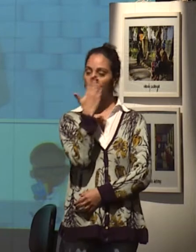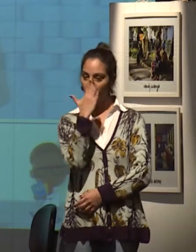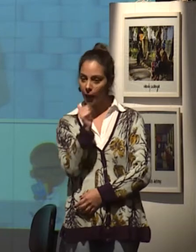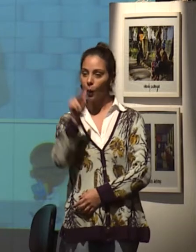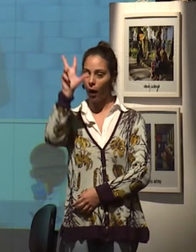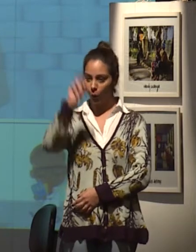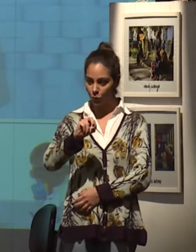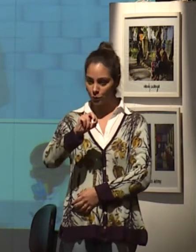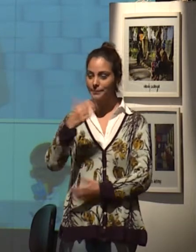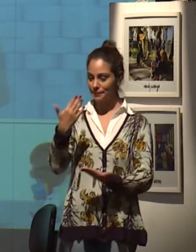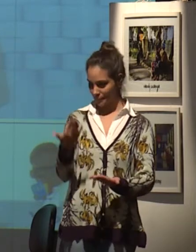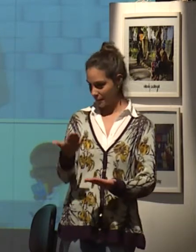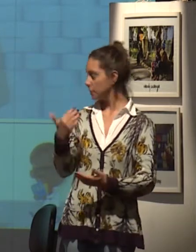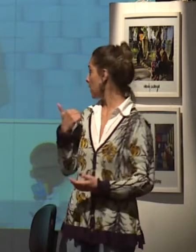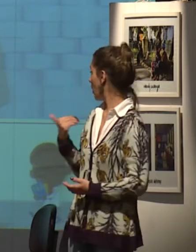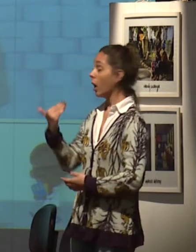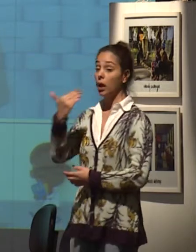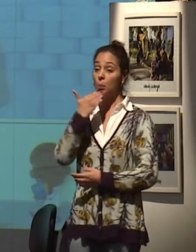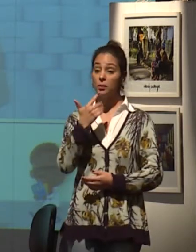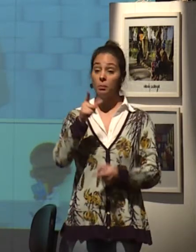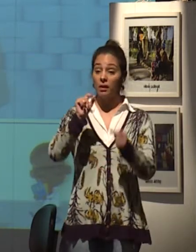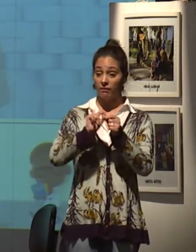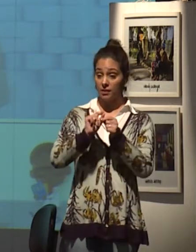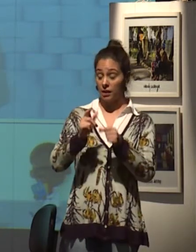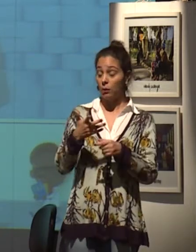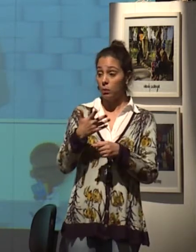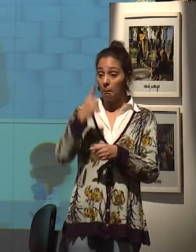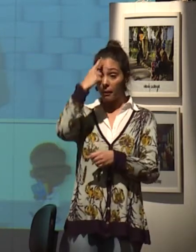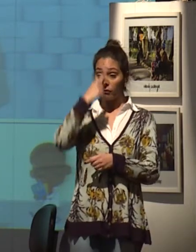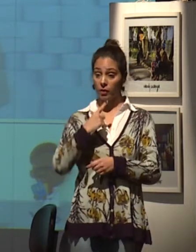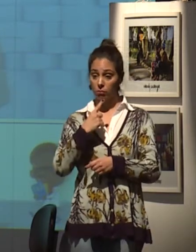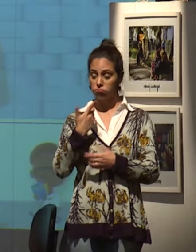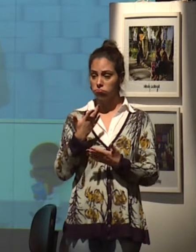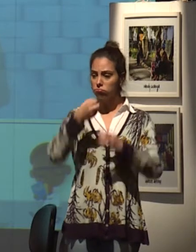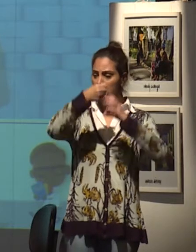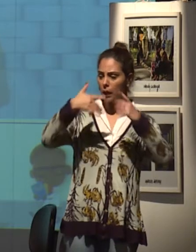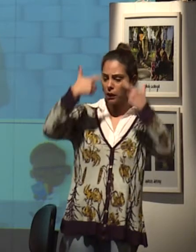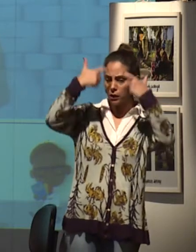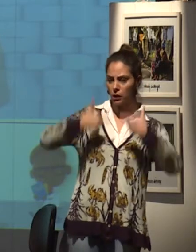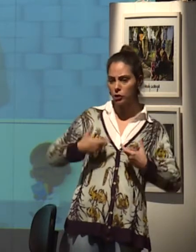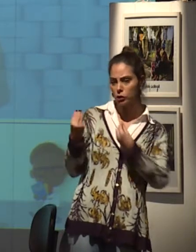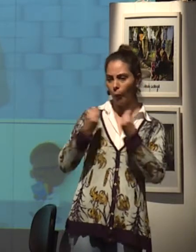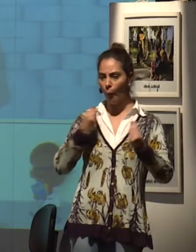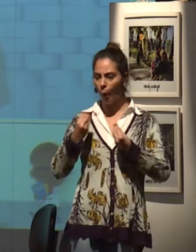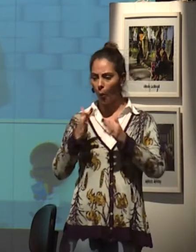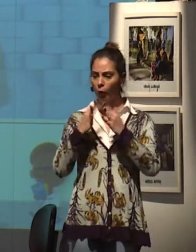Lembra que eu tinha feito atividade com espelho com os alunos? Então, eu pedi para que eles fizessem um perfil com as